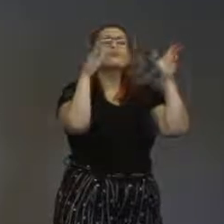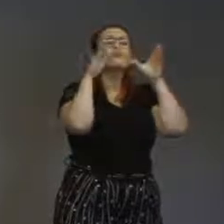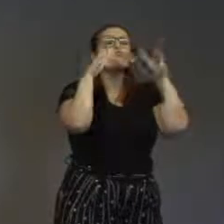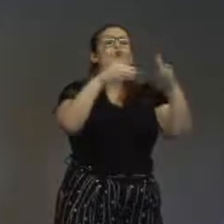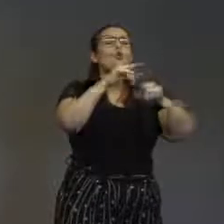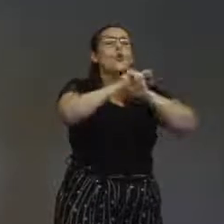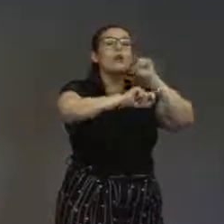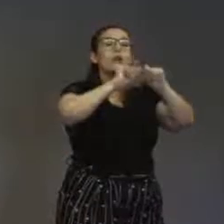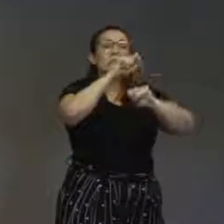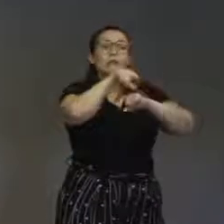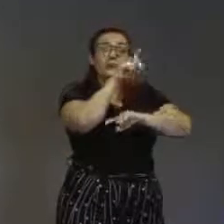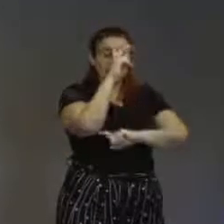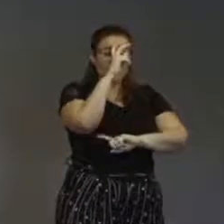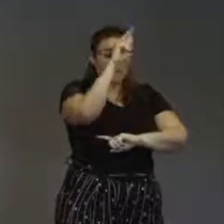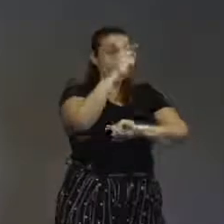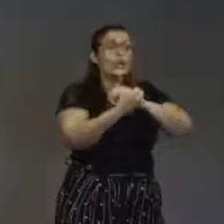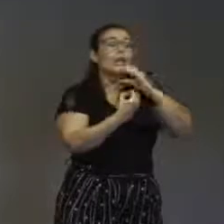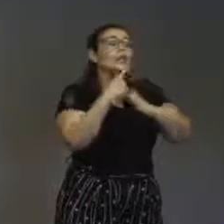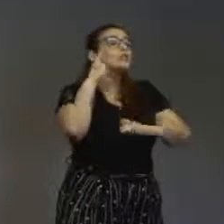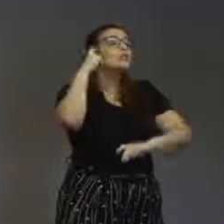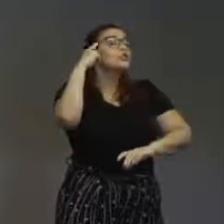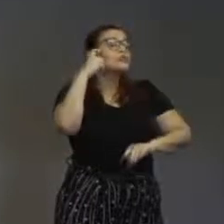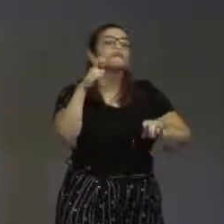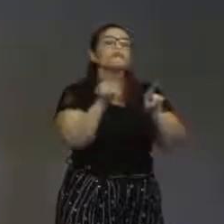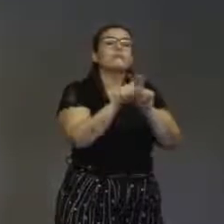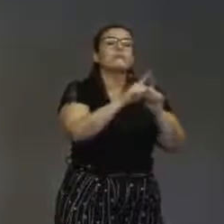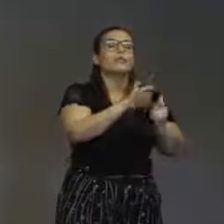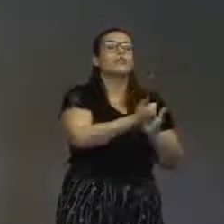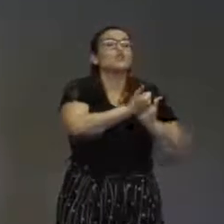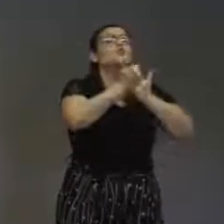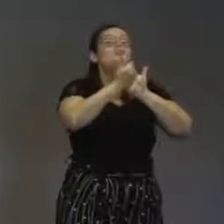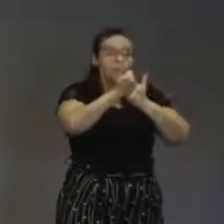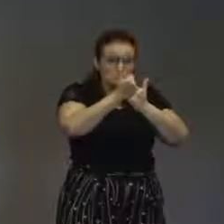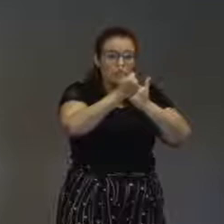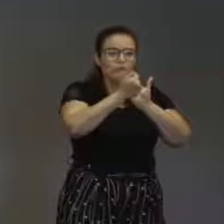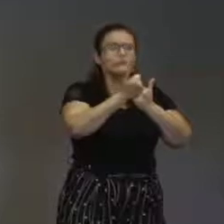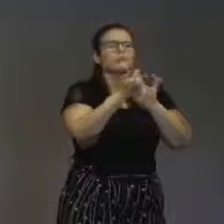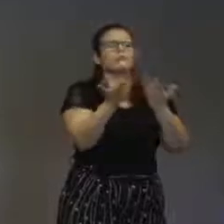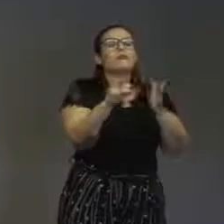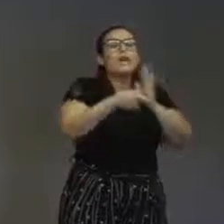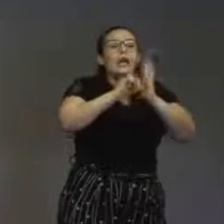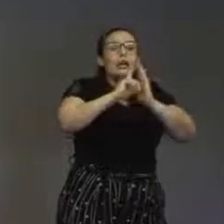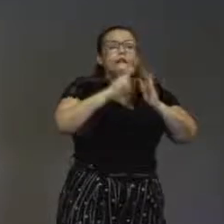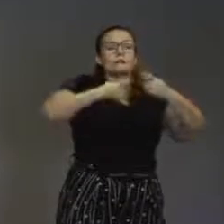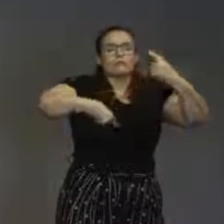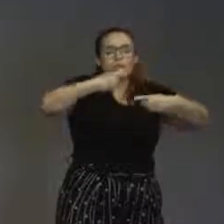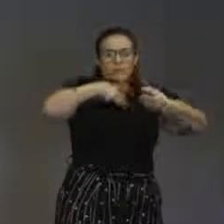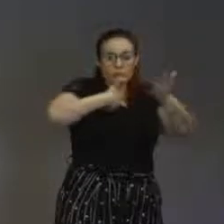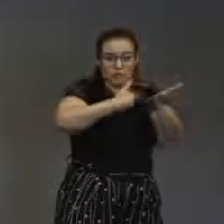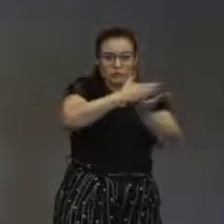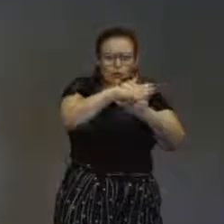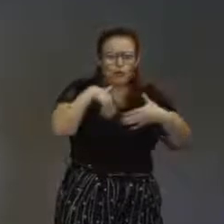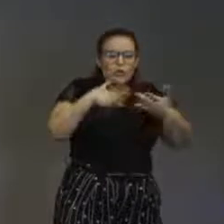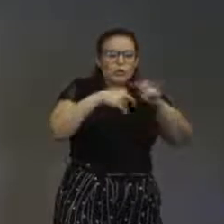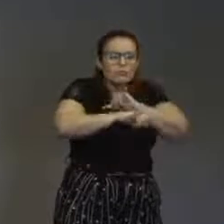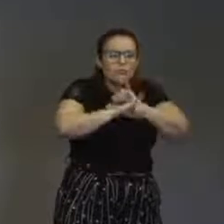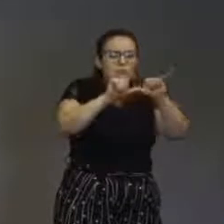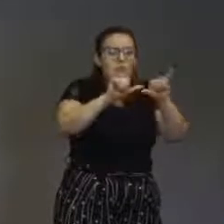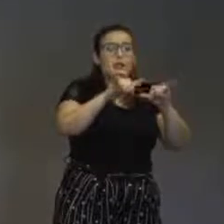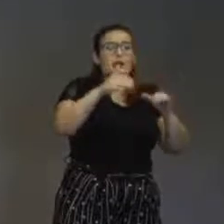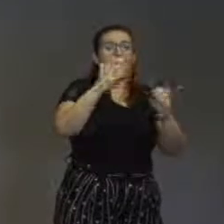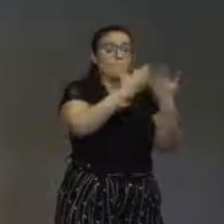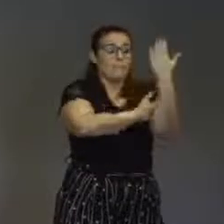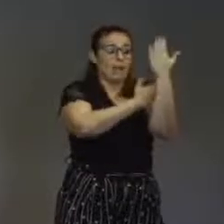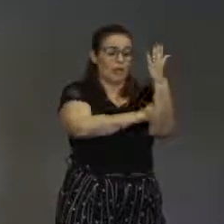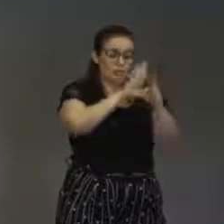cidades inteligentes, criativas e sustentáveis. Antes de começar o debate, eu só queria passar um recado. Dentro da pasta que vocês receberam no